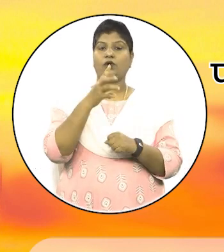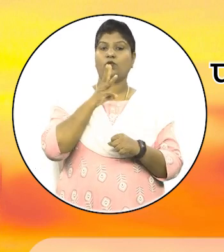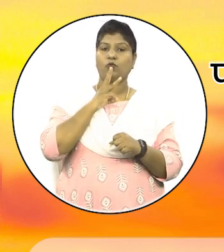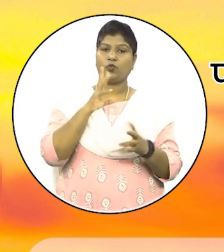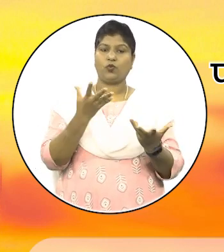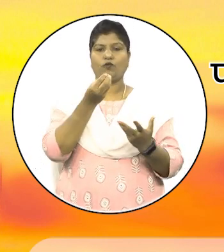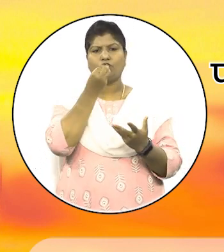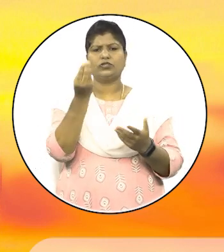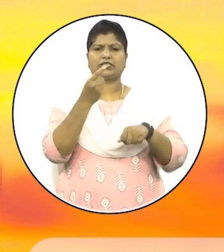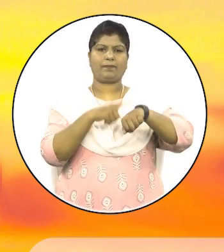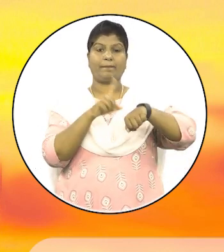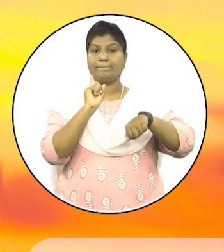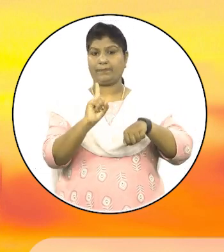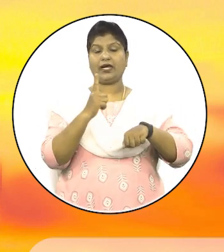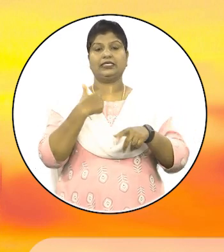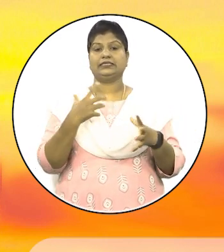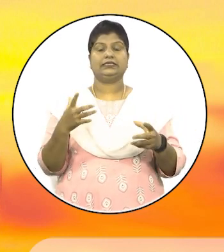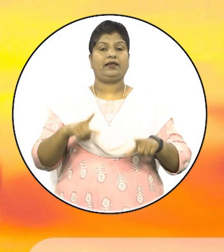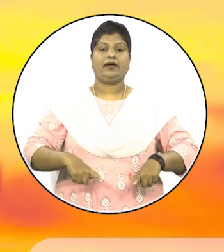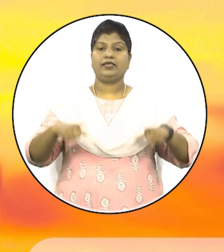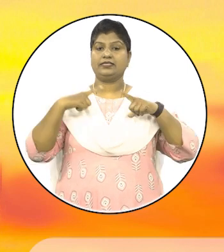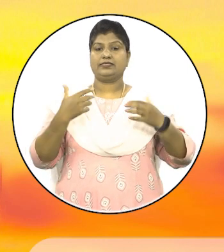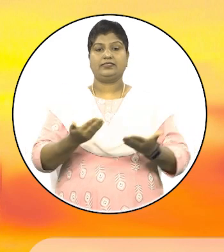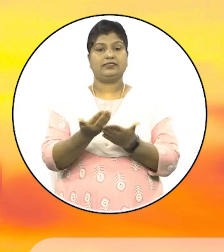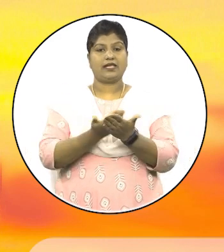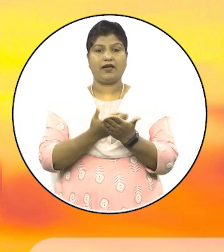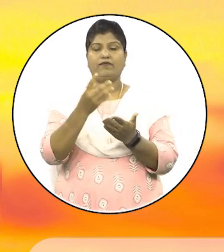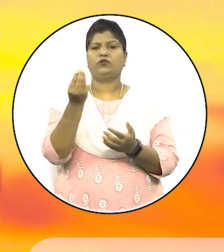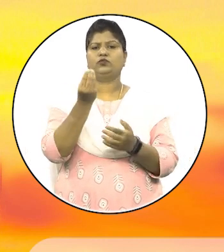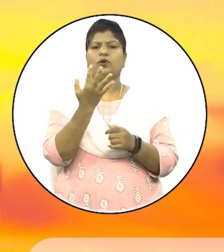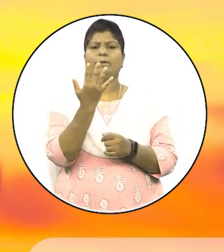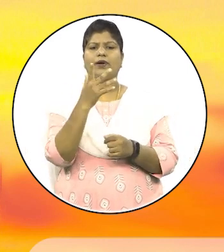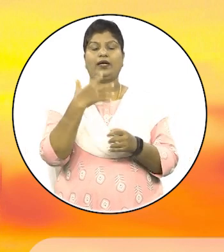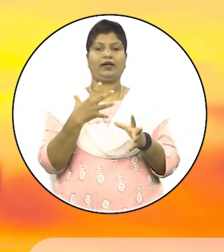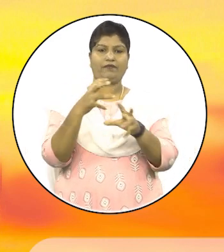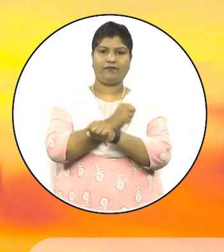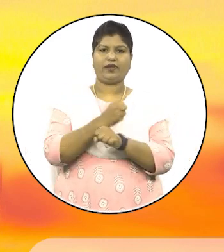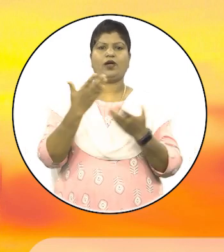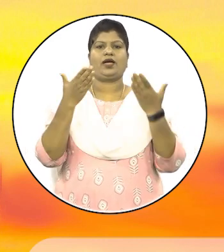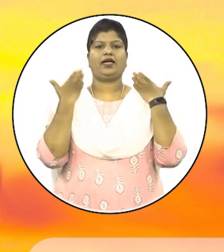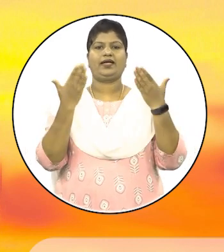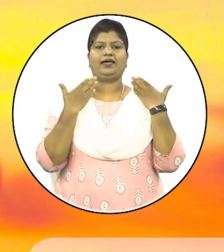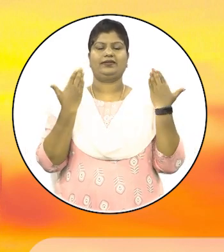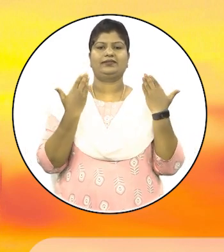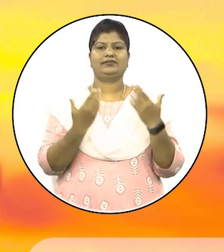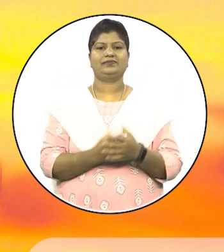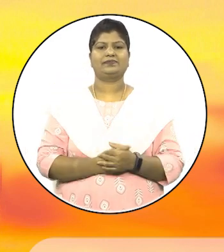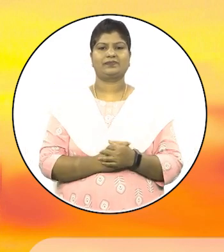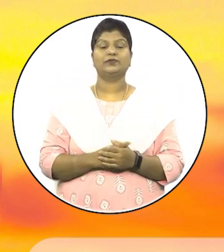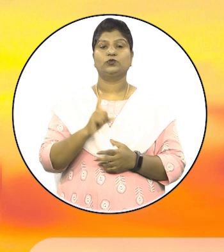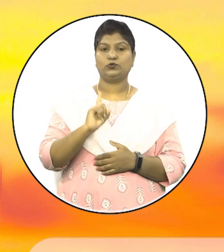कुछ समय तक जीवित रह सकते हैं, लेकिन हवा के बिना कुछ मिनट भी जीवित नहीं रह